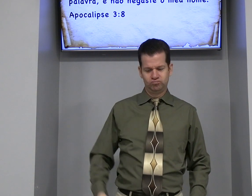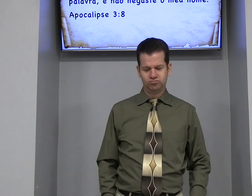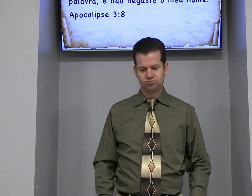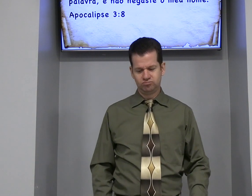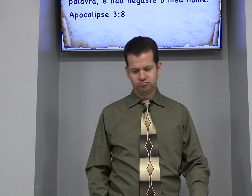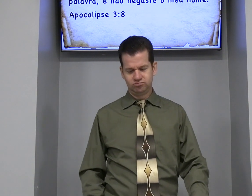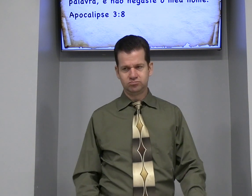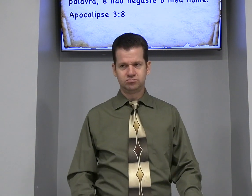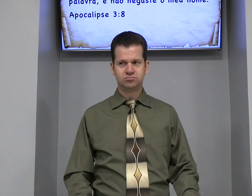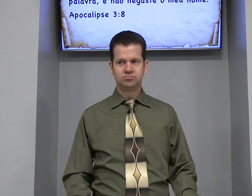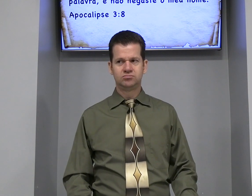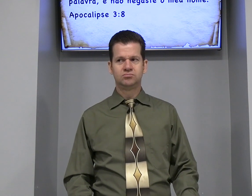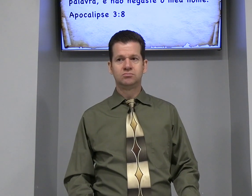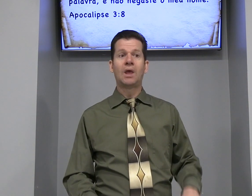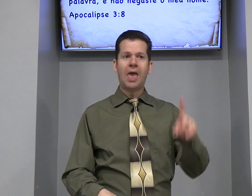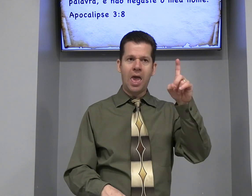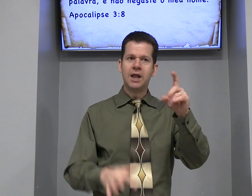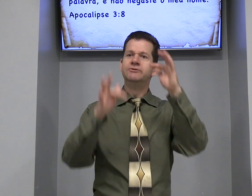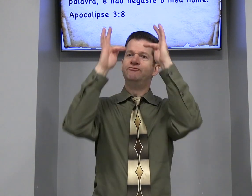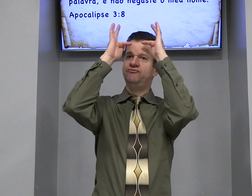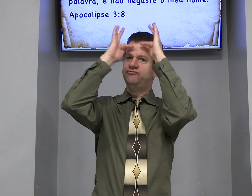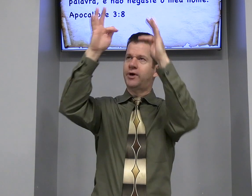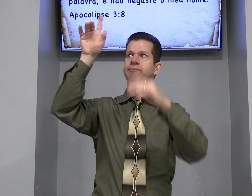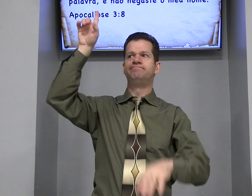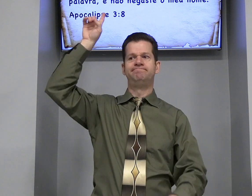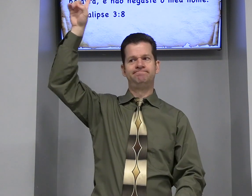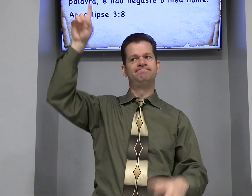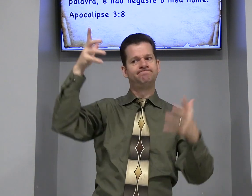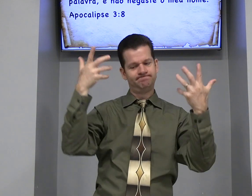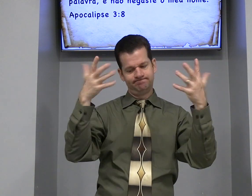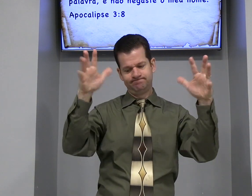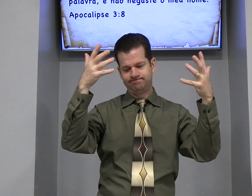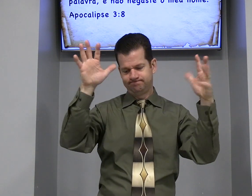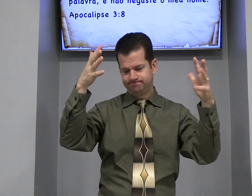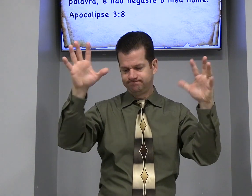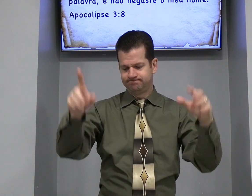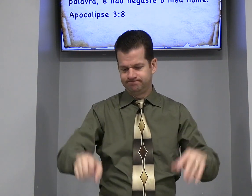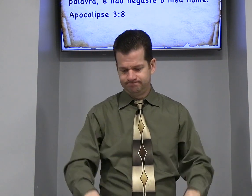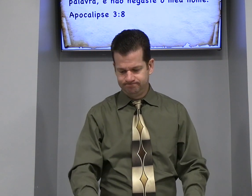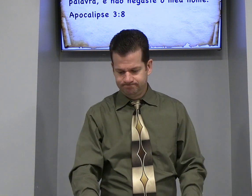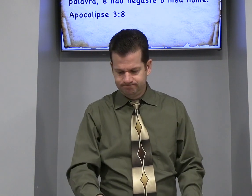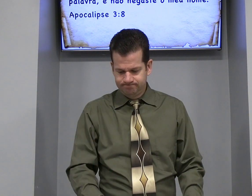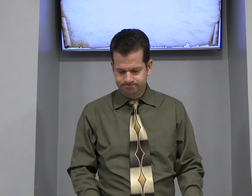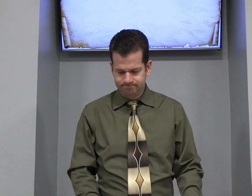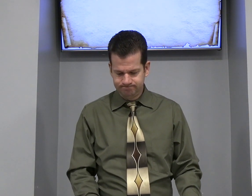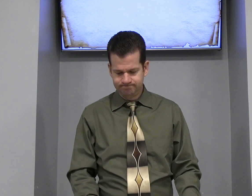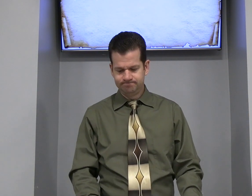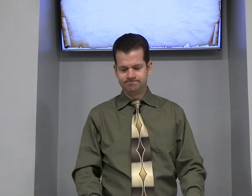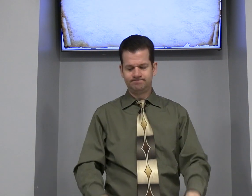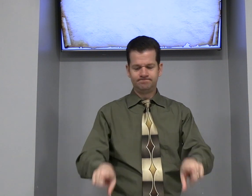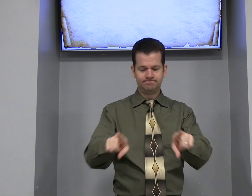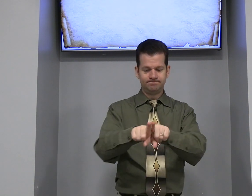Eles tinham muito coragem, eram corajosos e eram fiel a Deus.